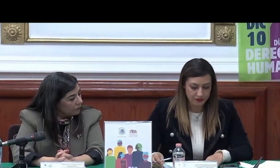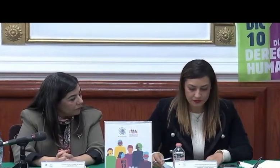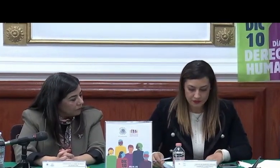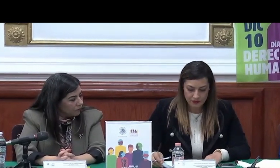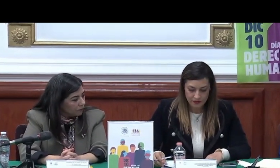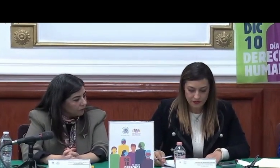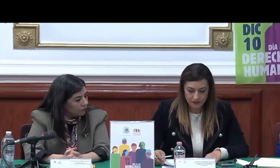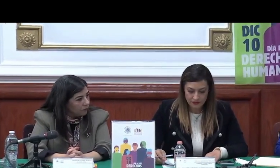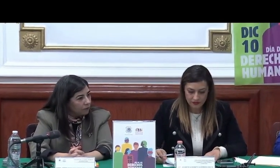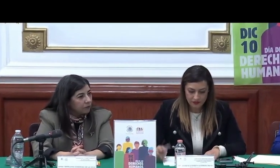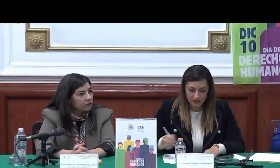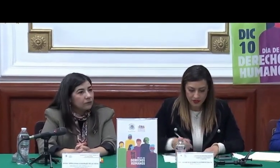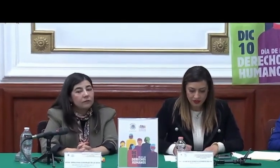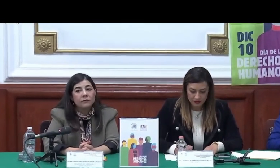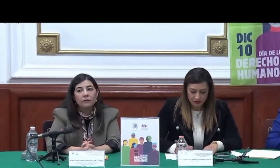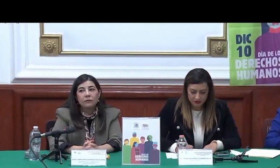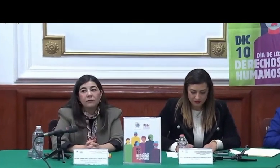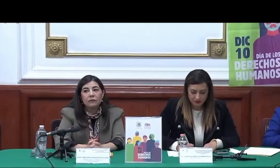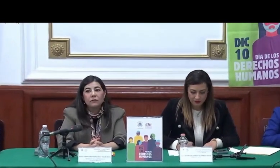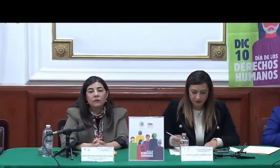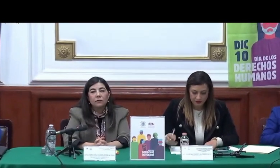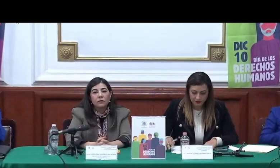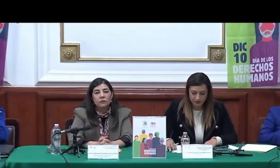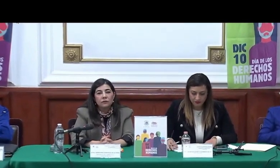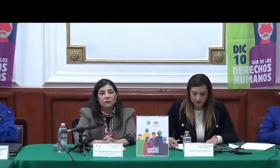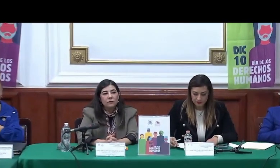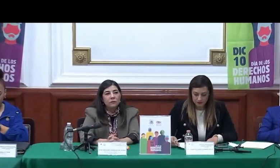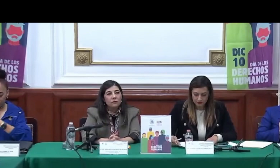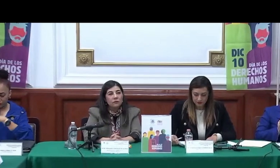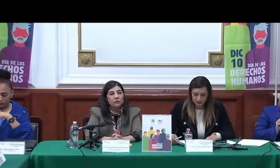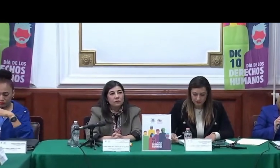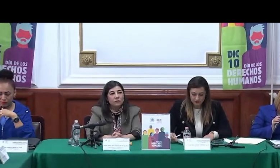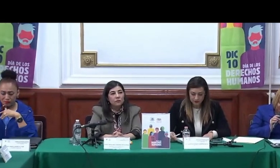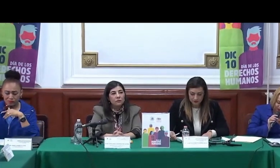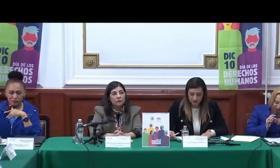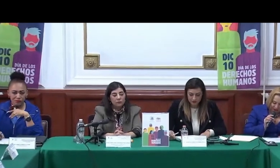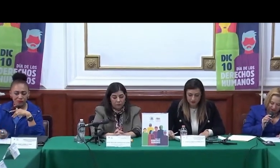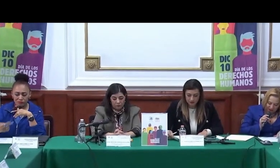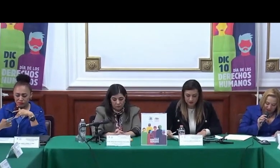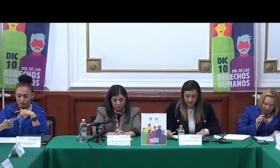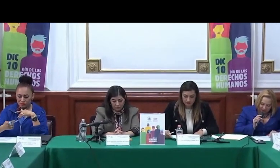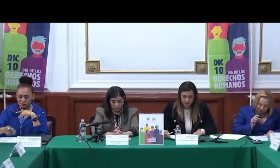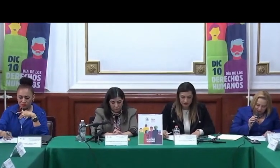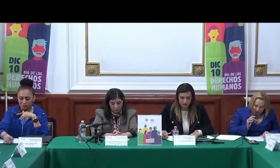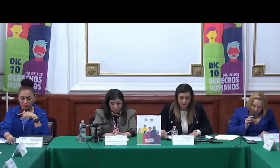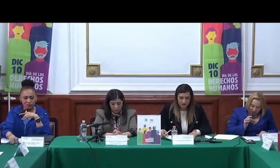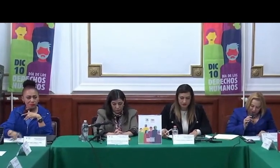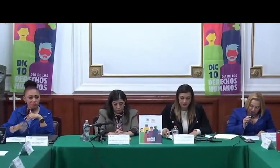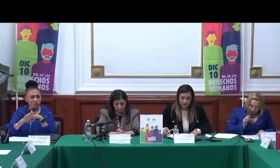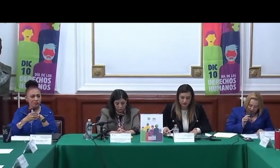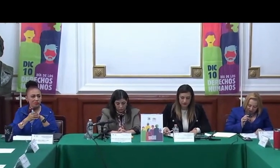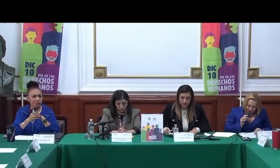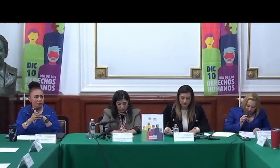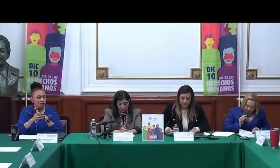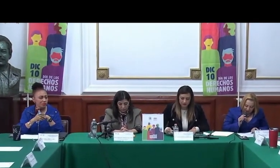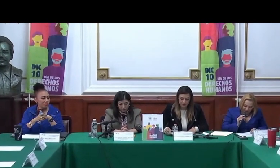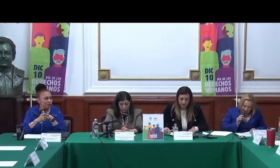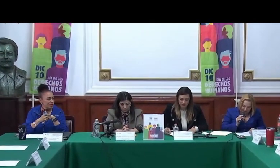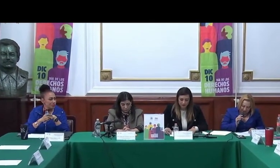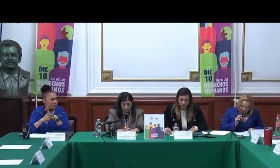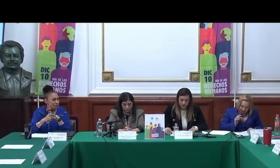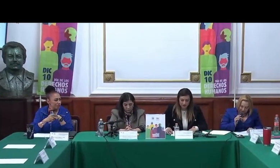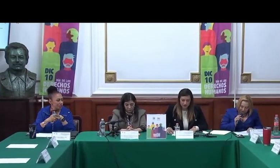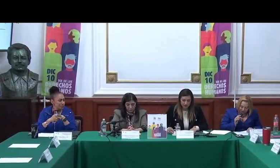Buenas tardes. Por instrucciones de la Presidencia, se procede a pasar lista de asistencia en orden alfabético. Diputada Diana